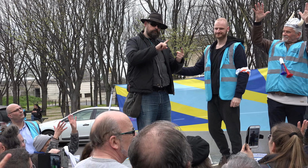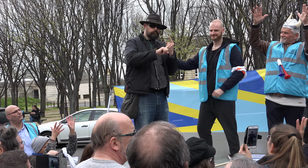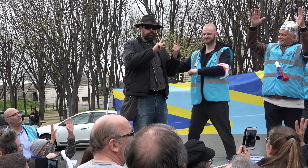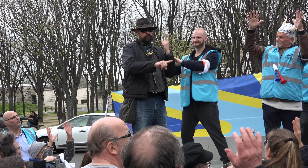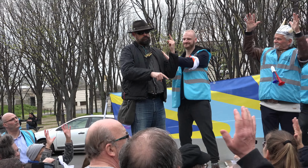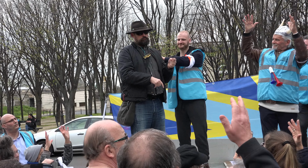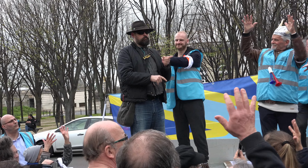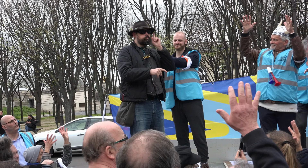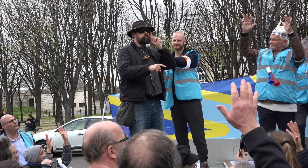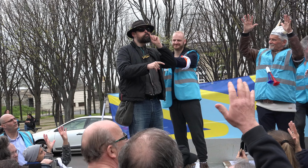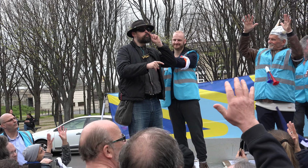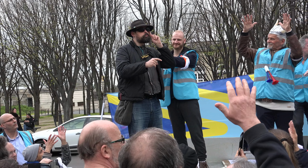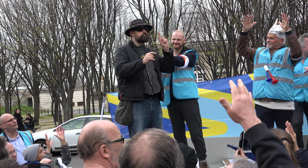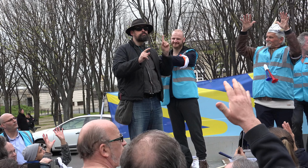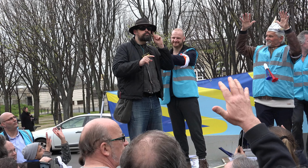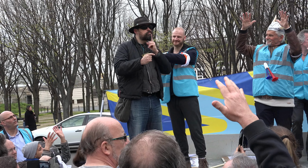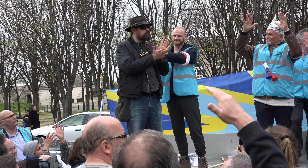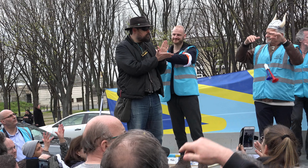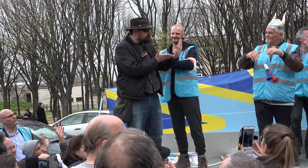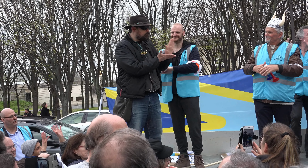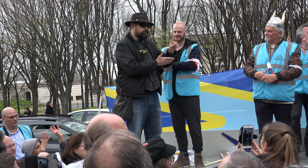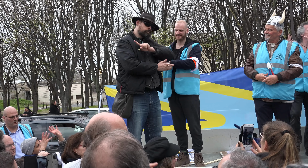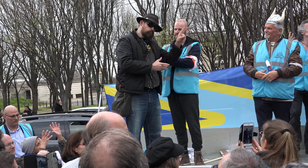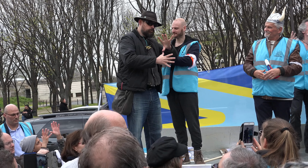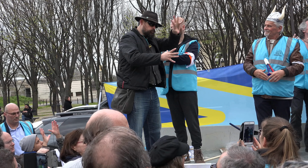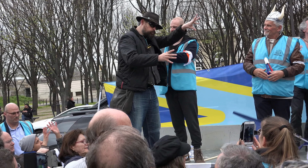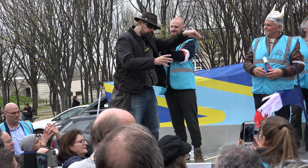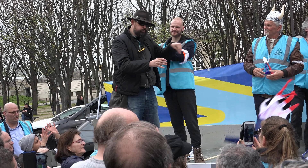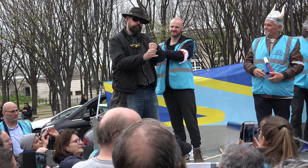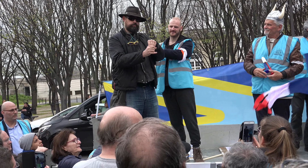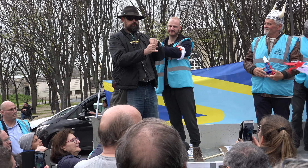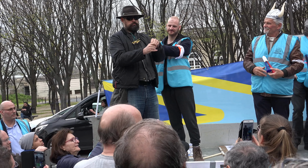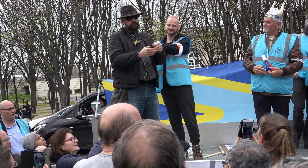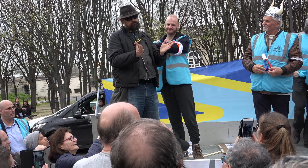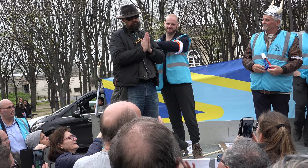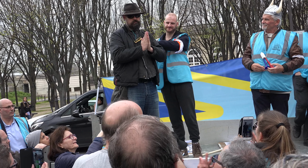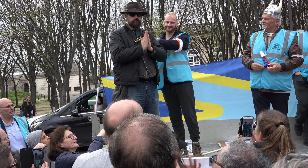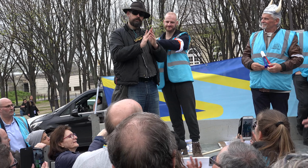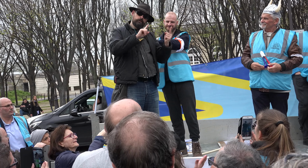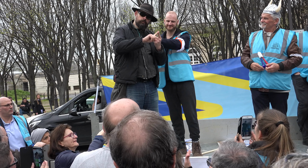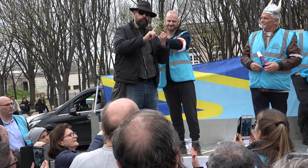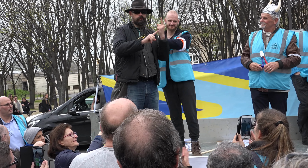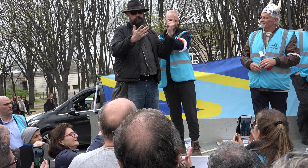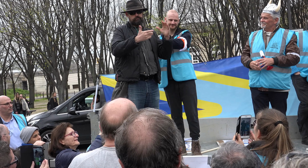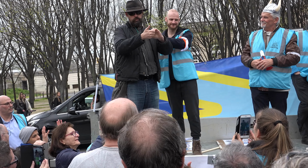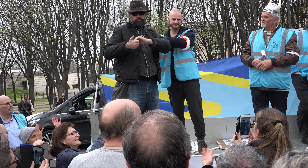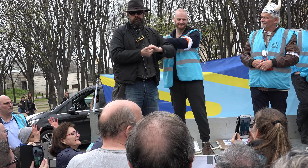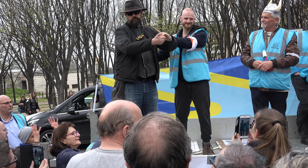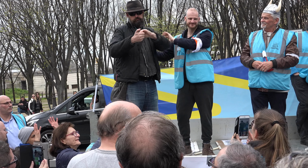et tous les votes faits, que les sourds aveugles et les sourds uchères soient associés. N'attendez pas qu'on vous fasse la demande, mais